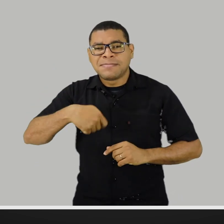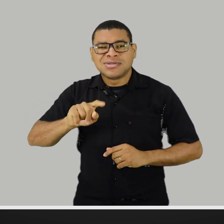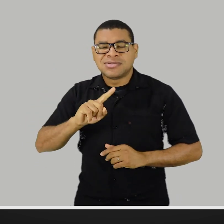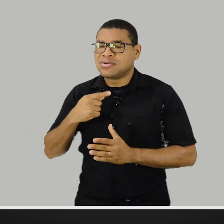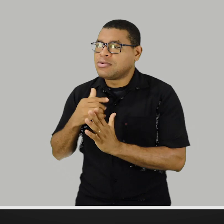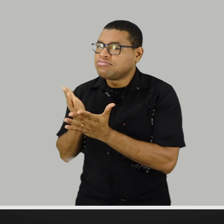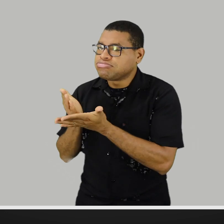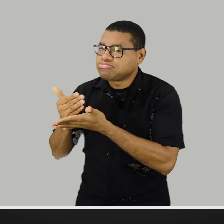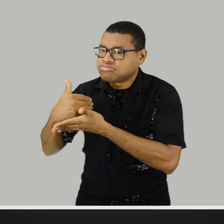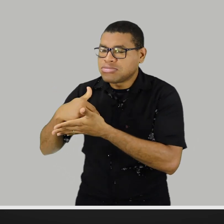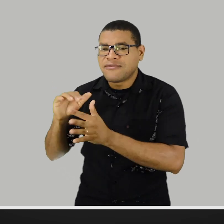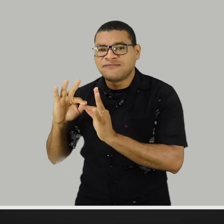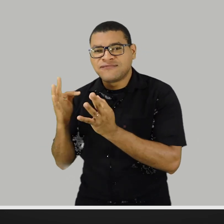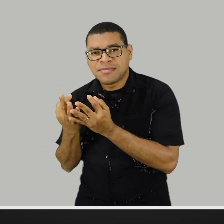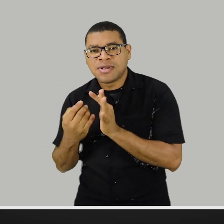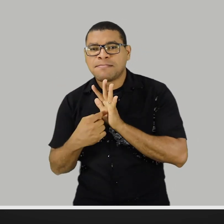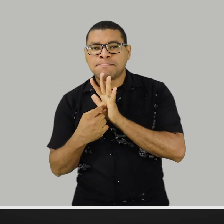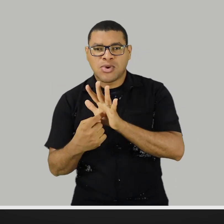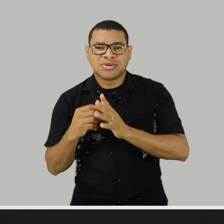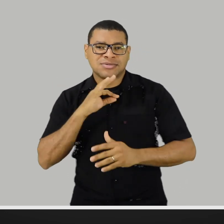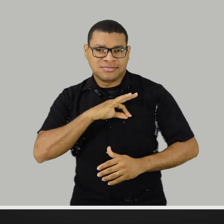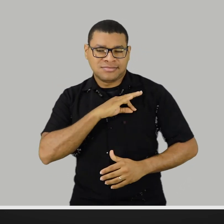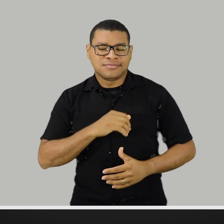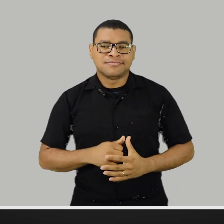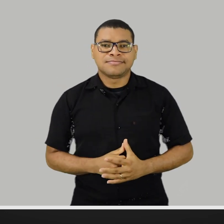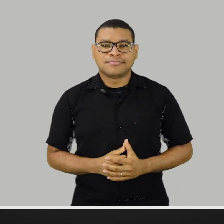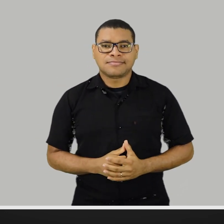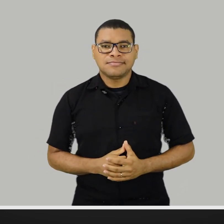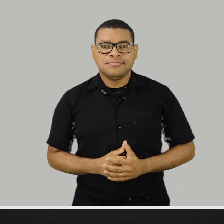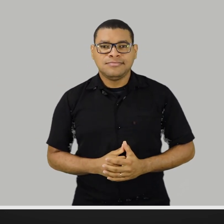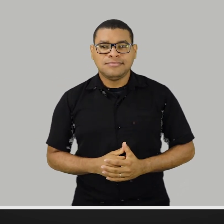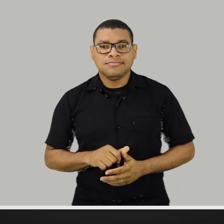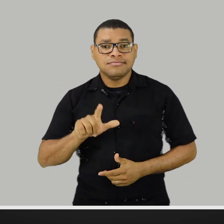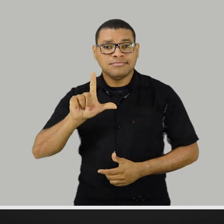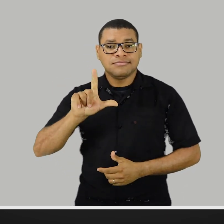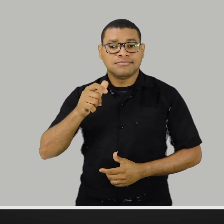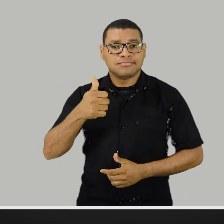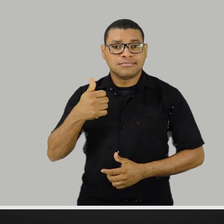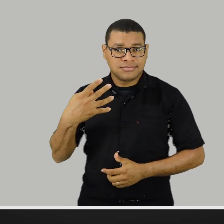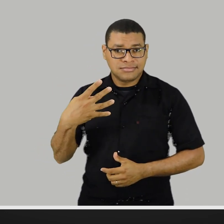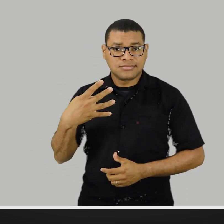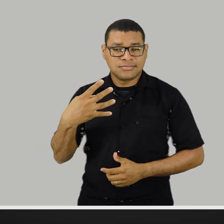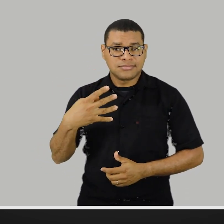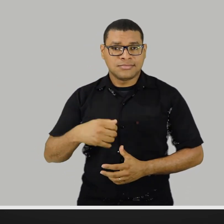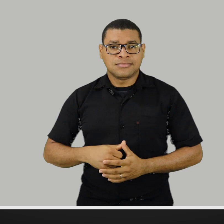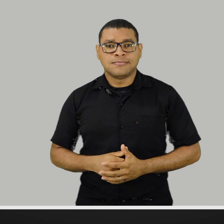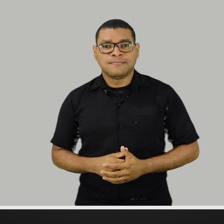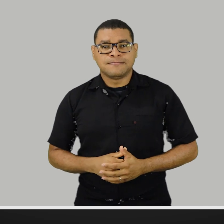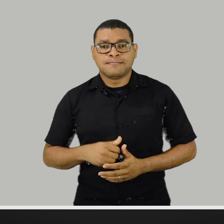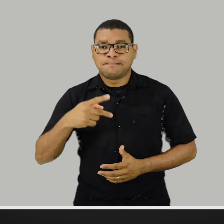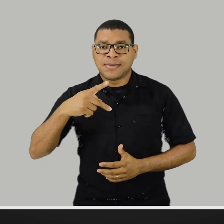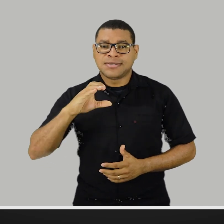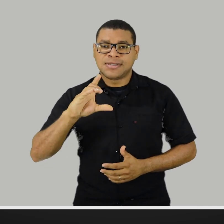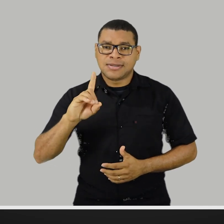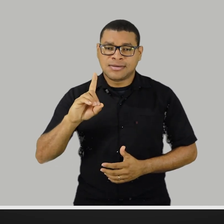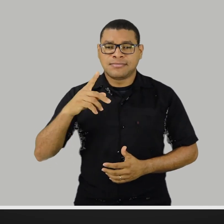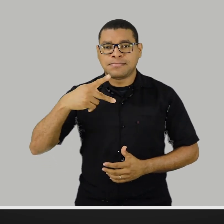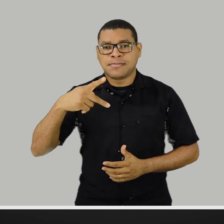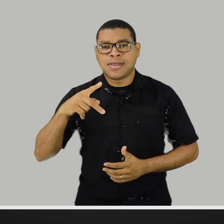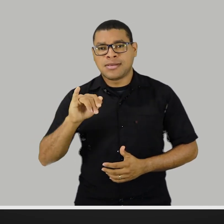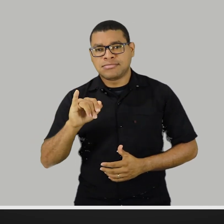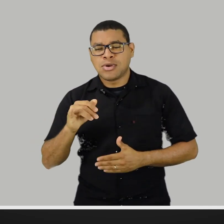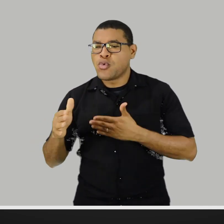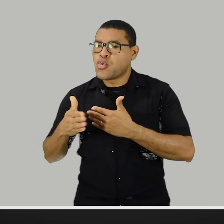necessitam comprovar renda 12.8 l14 tem CD ep